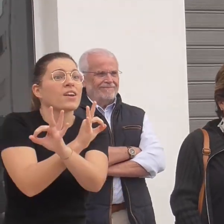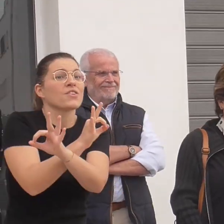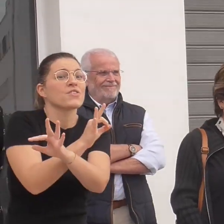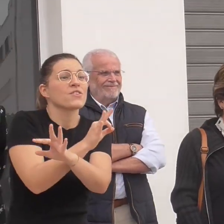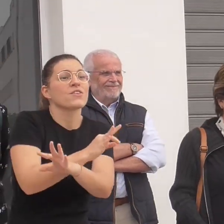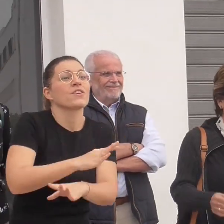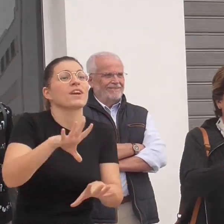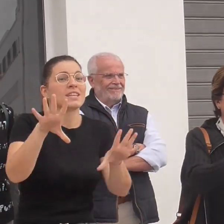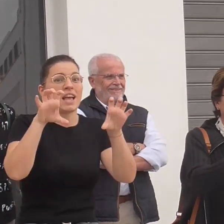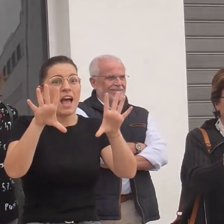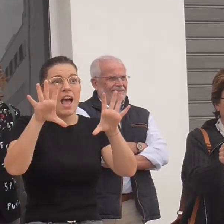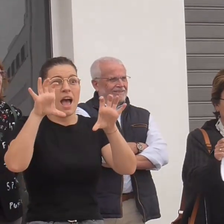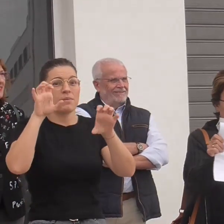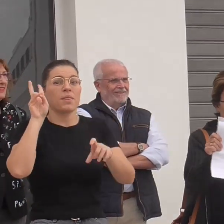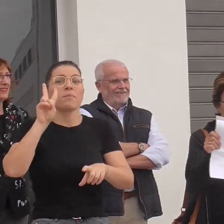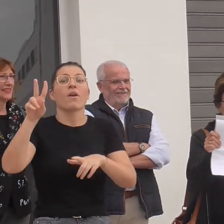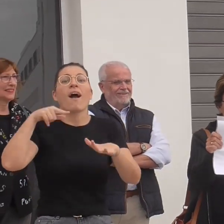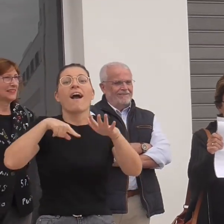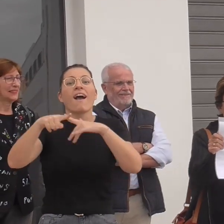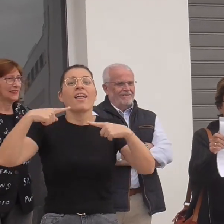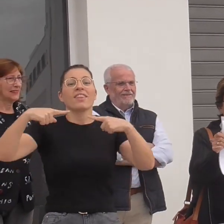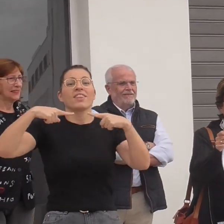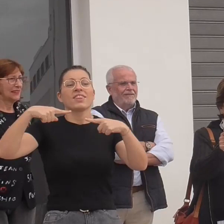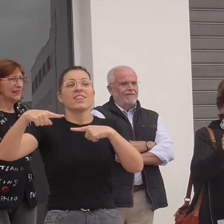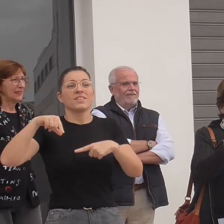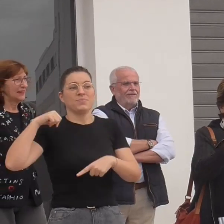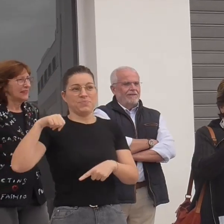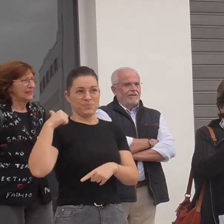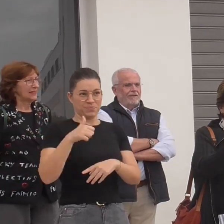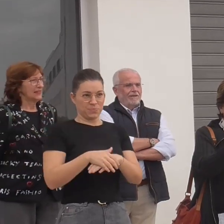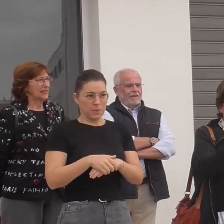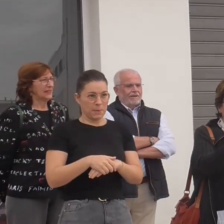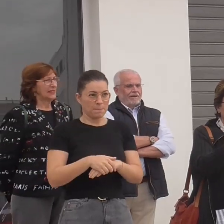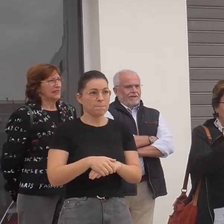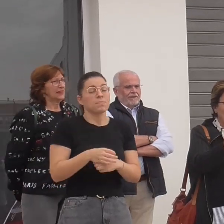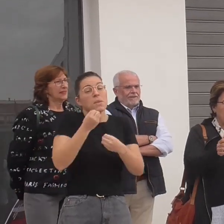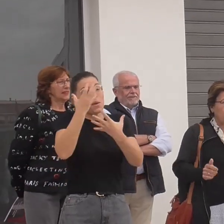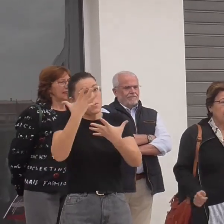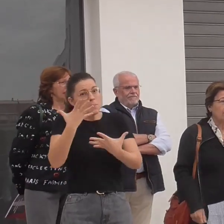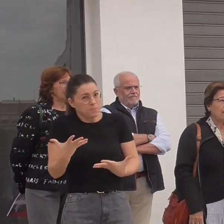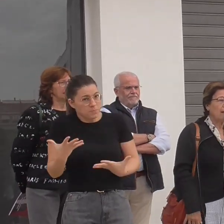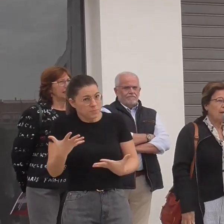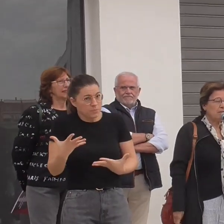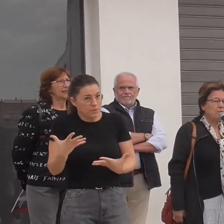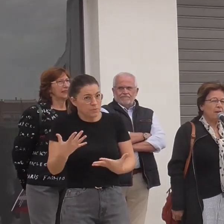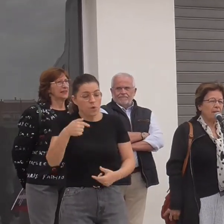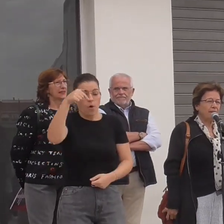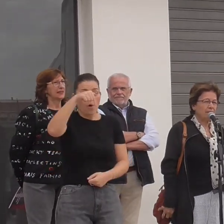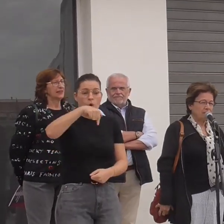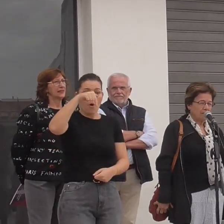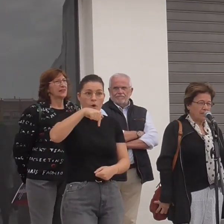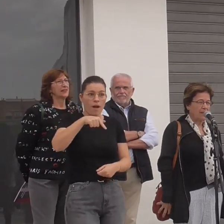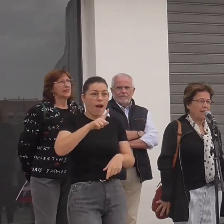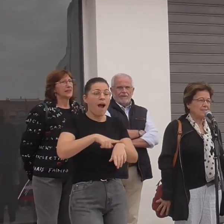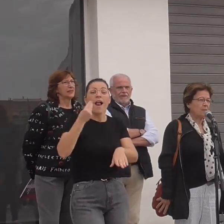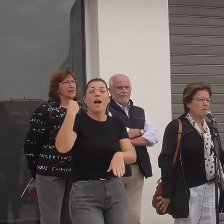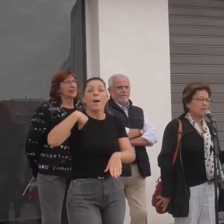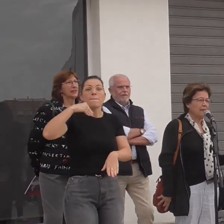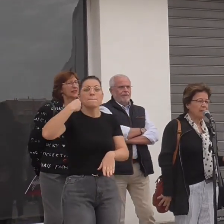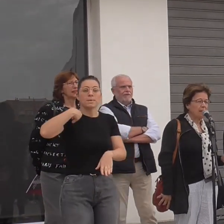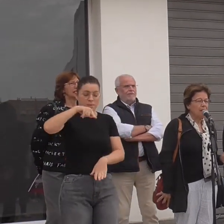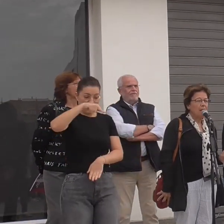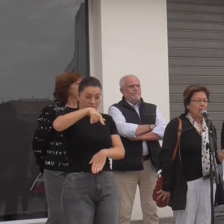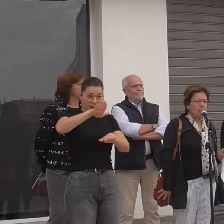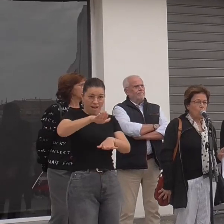para las gerencias. Bueno, hoy, a la misma vez que